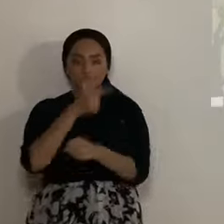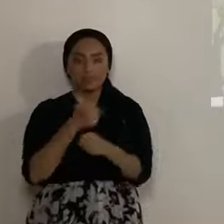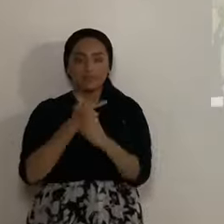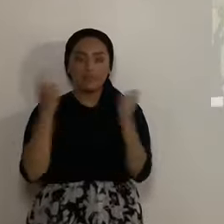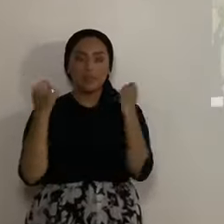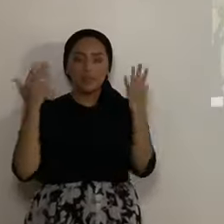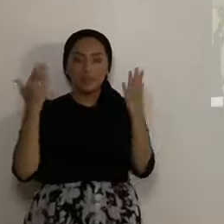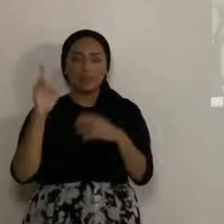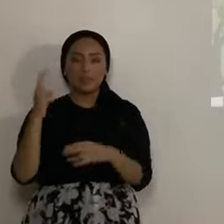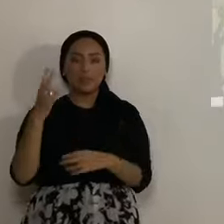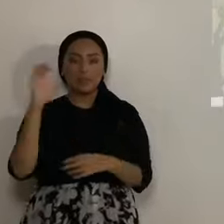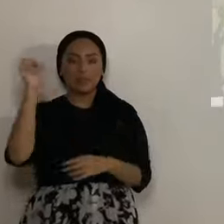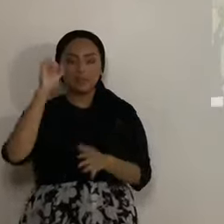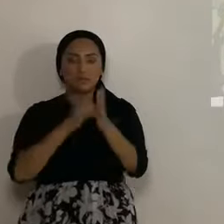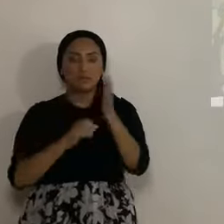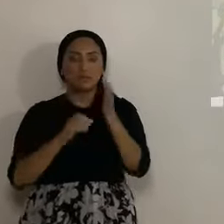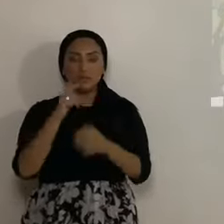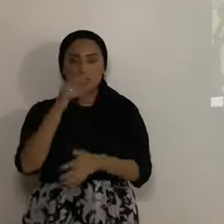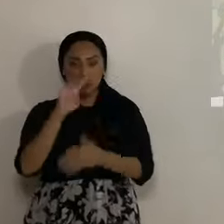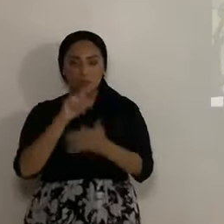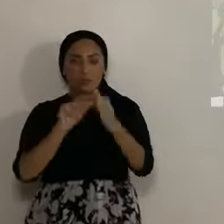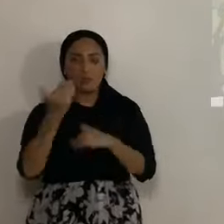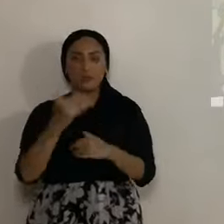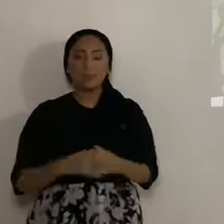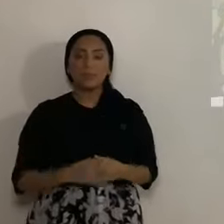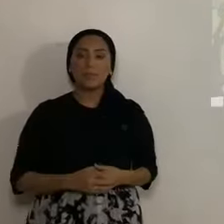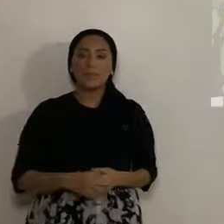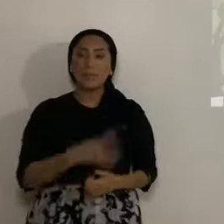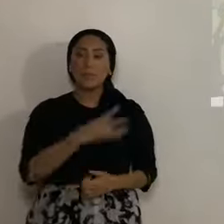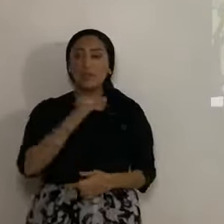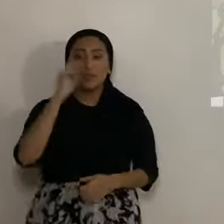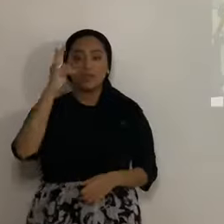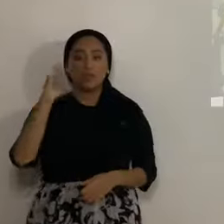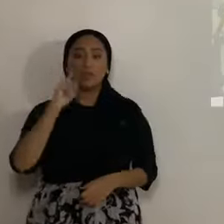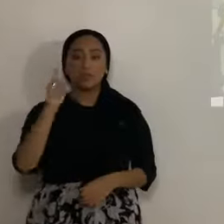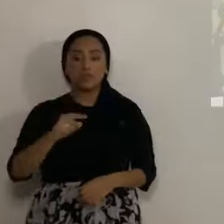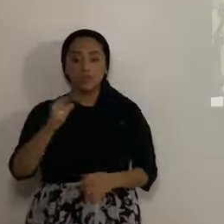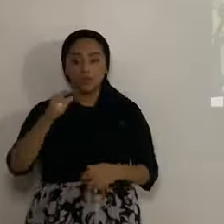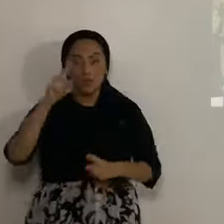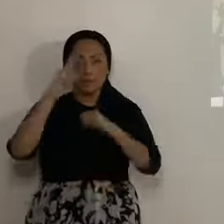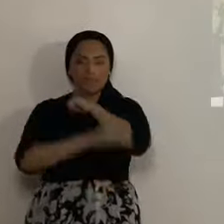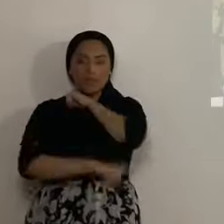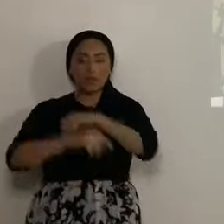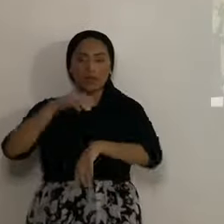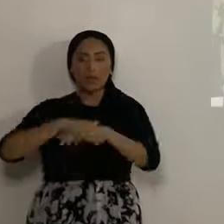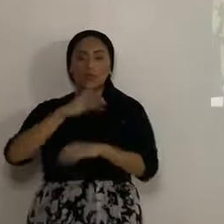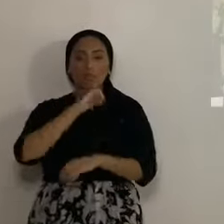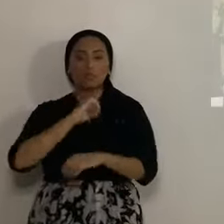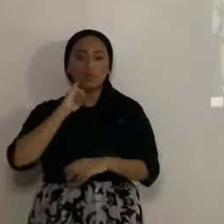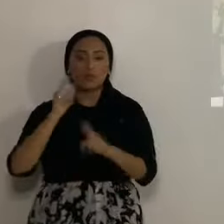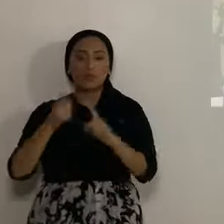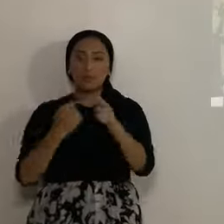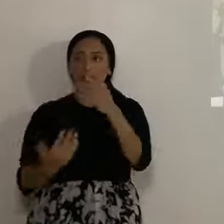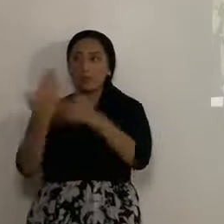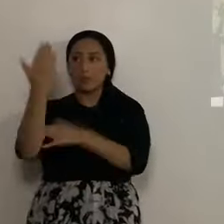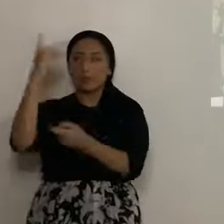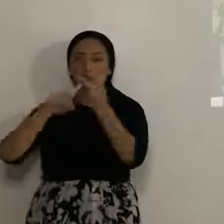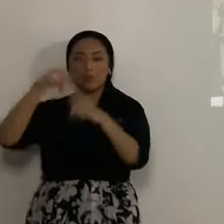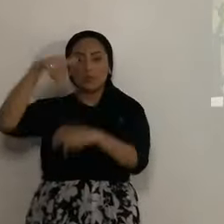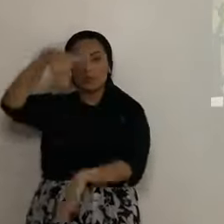aleluya. Segunda de Samuel 24, 15, y Yahweh envió la peste sobre Israel desde la mañana hasta el tiempo